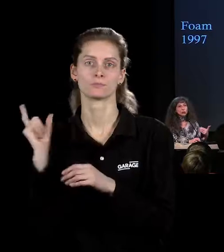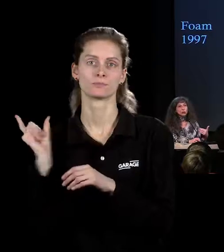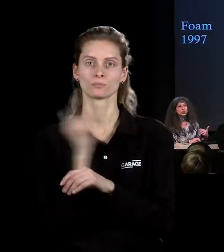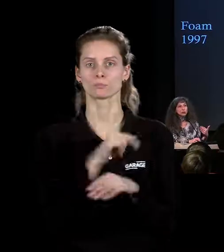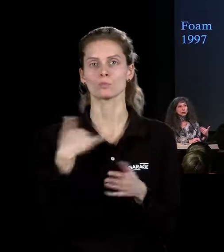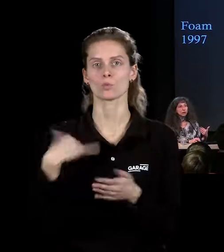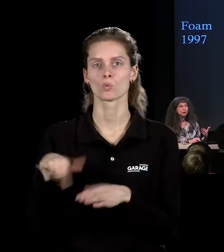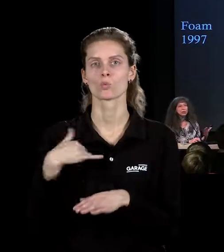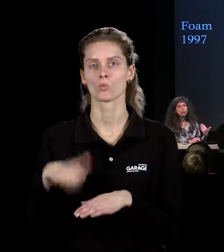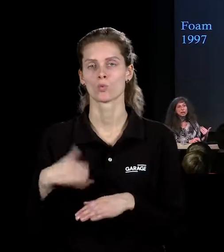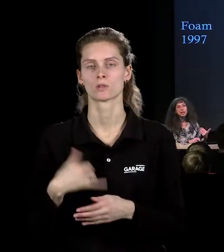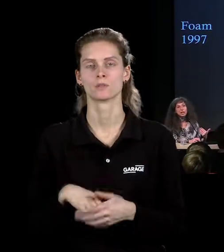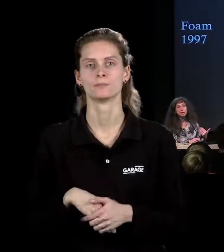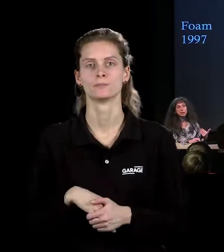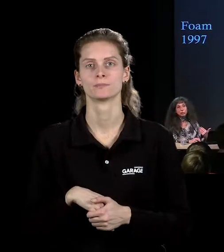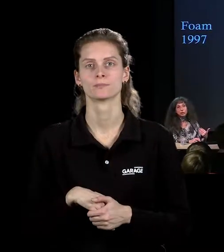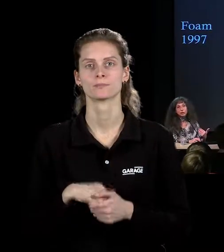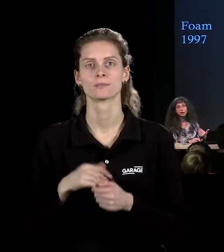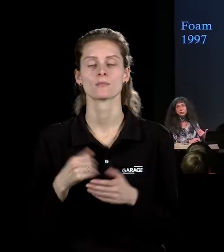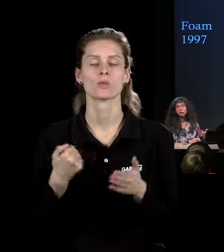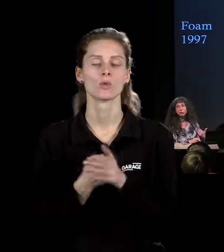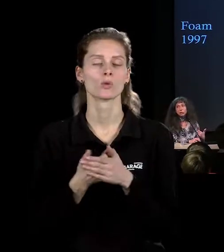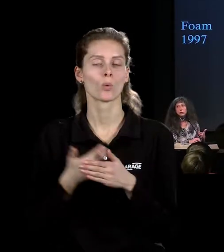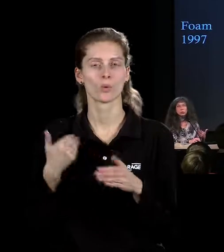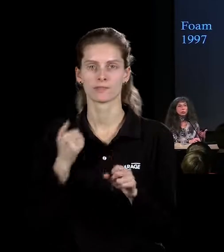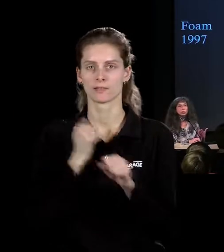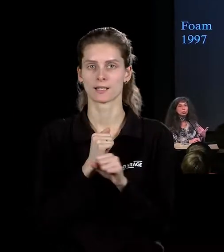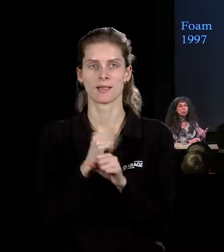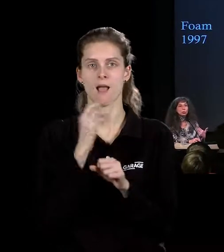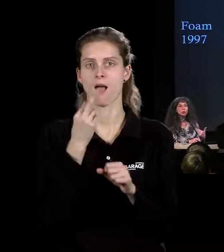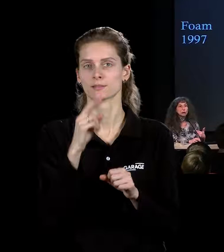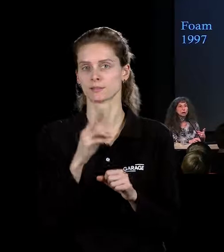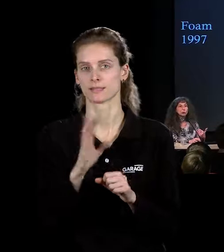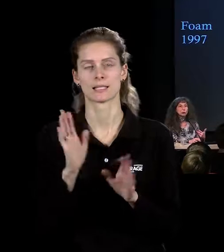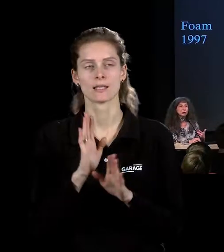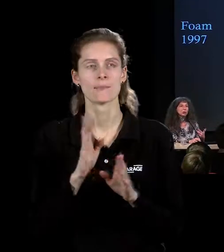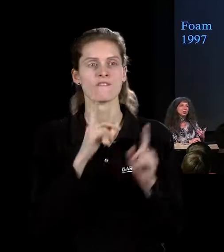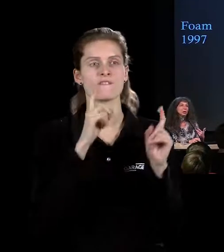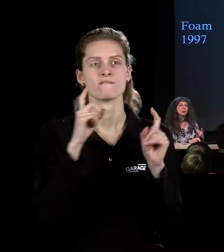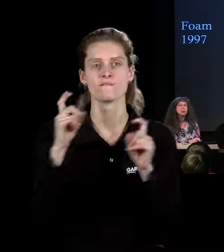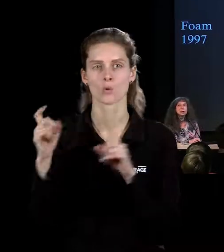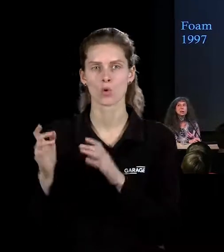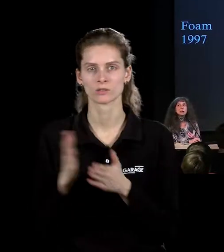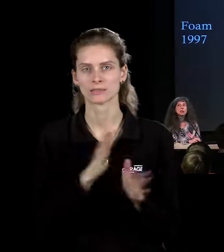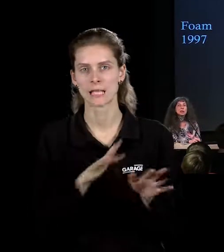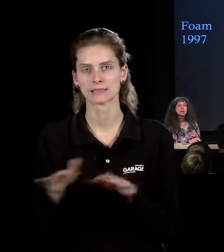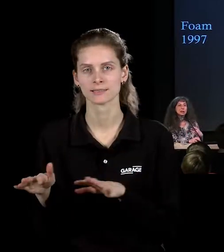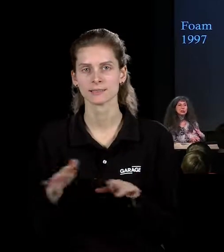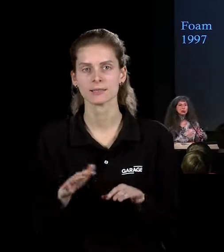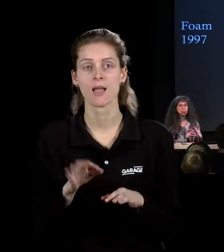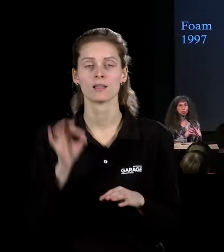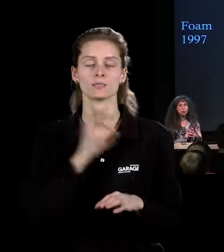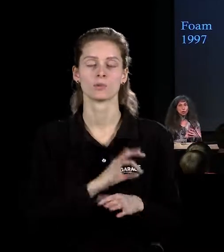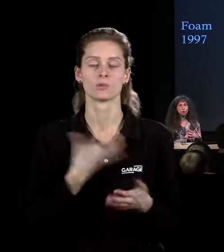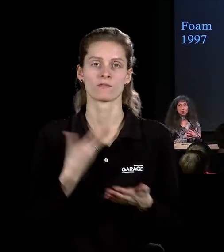До этого он делает еще несколько, это уже не акции, а фотосессии, в которых абсолютно по-другому начинает использовать свое тело, уже не как